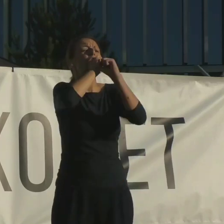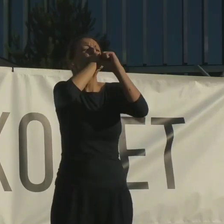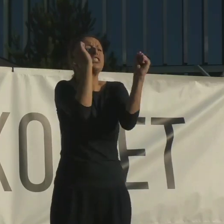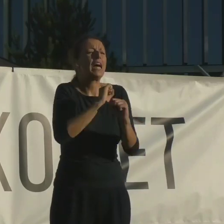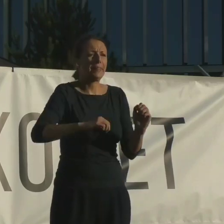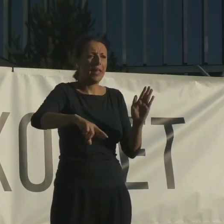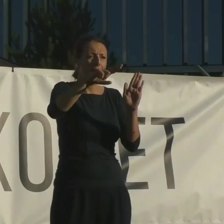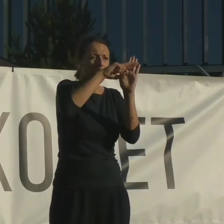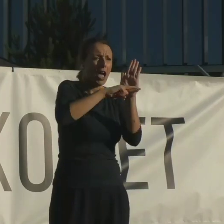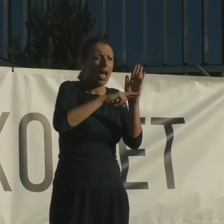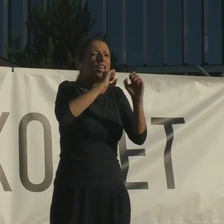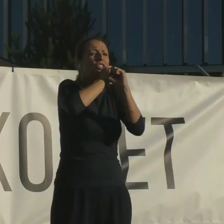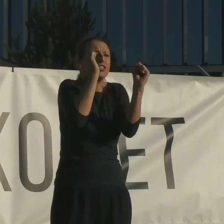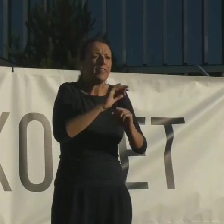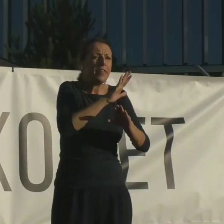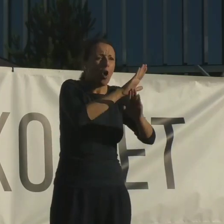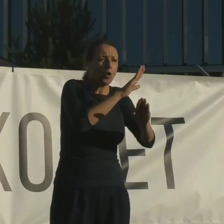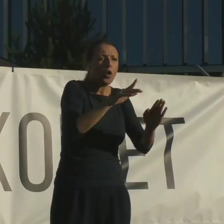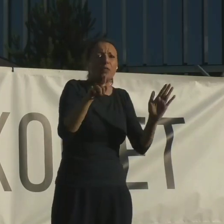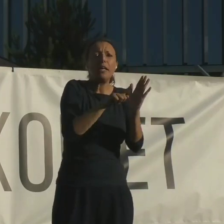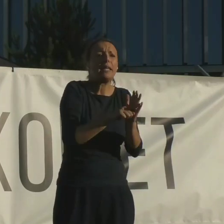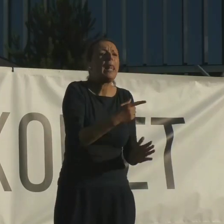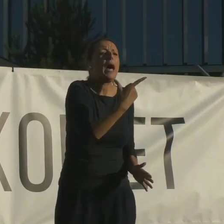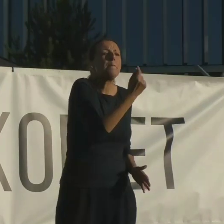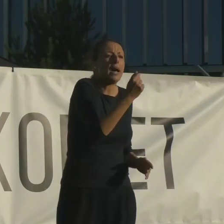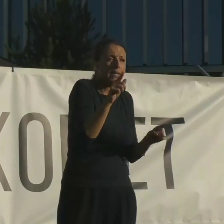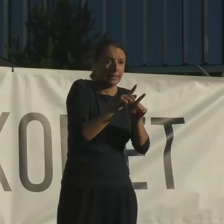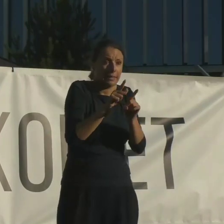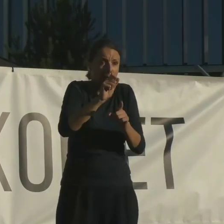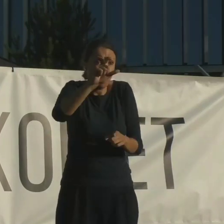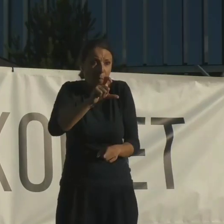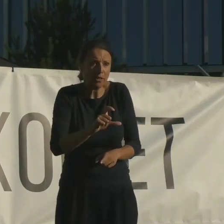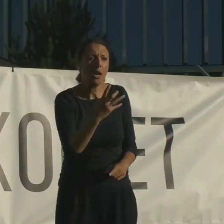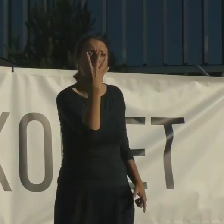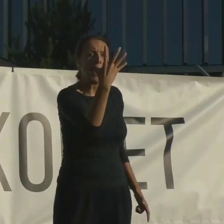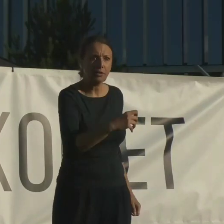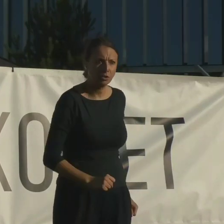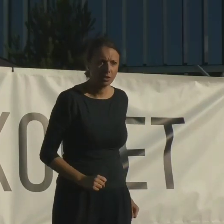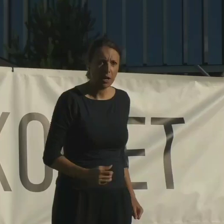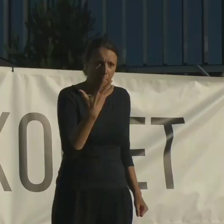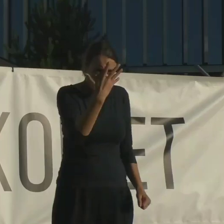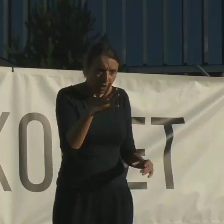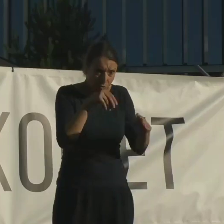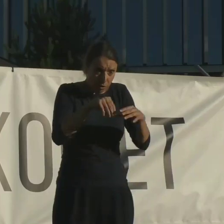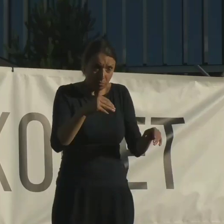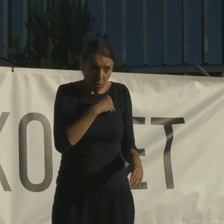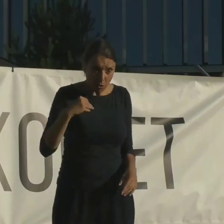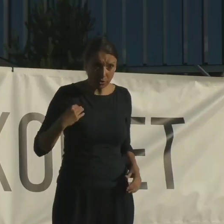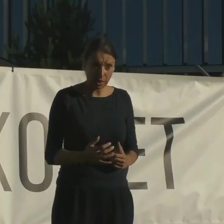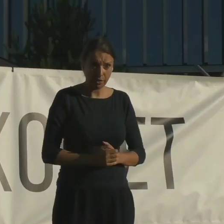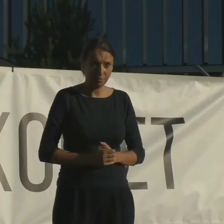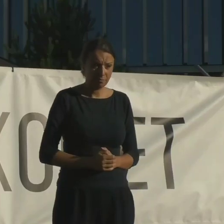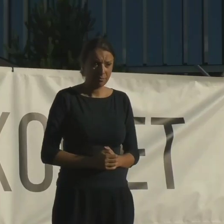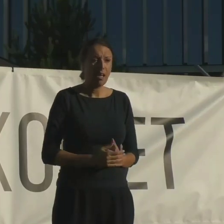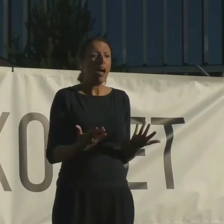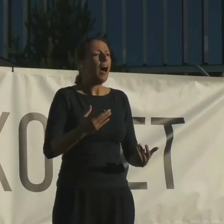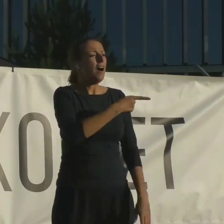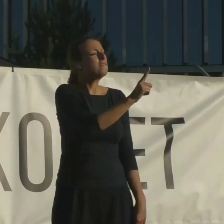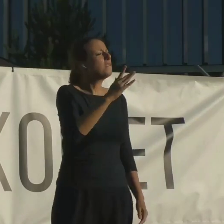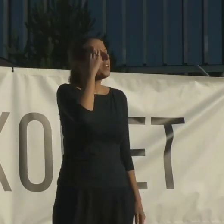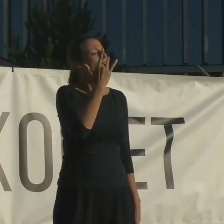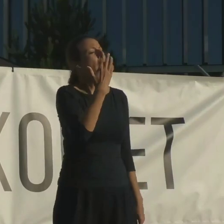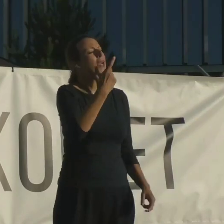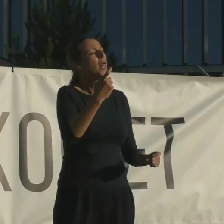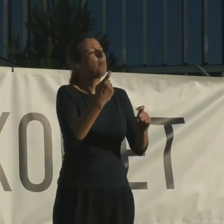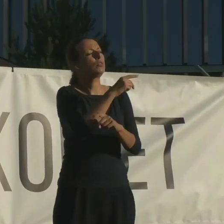ochrony dla par osób tej samej płci i ich rodzin? W pięciu. W pięciu krajach łącznie z Polską. Wiecie, w ilu krajach